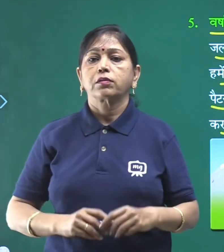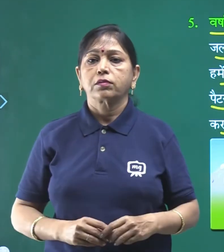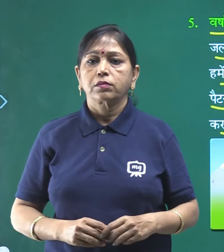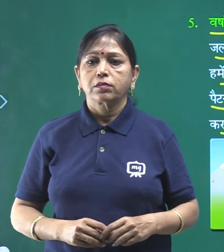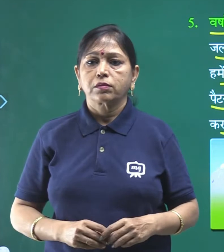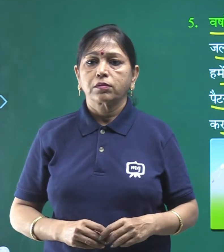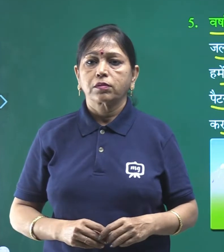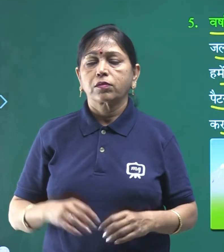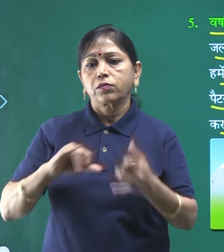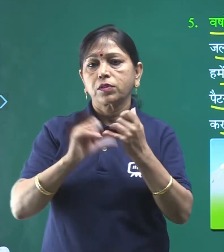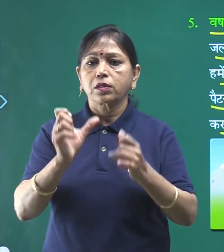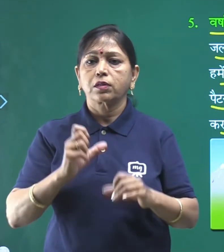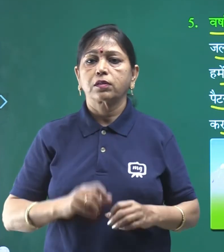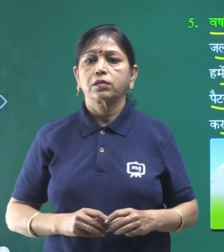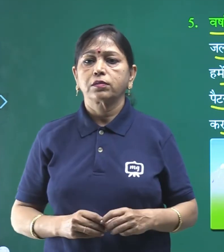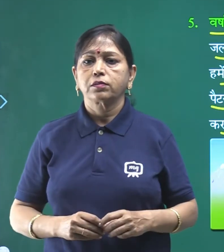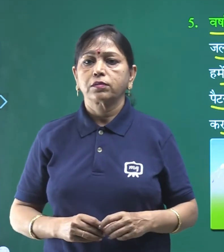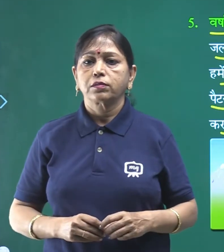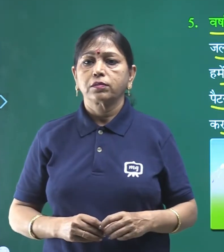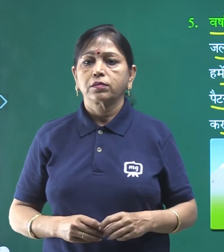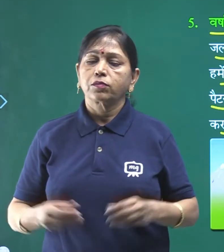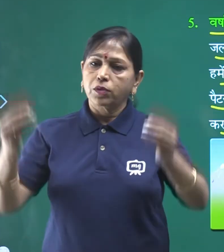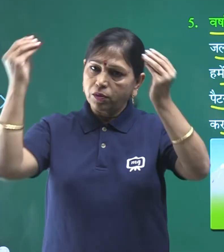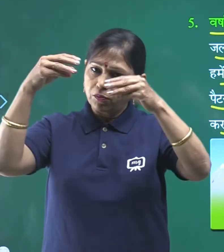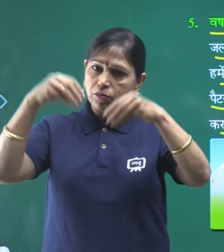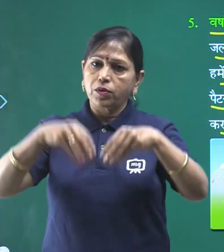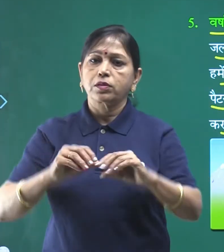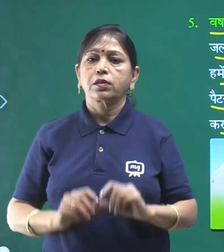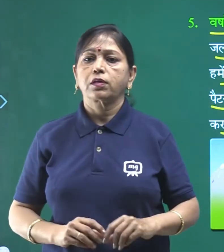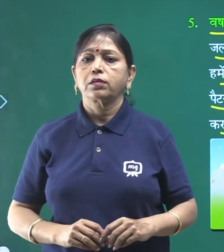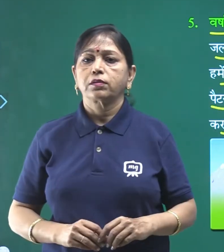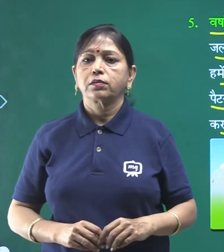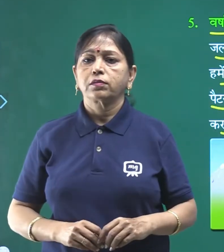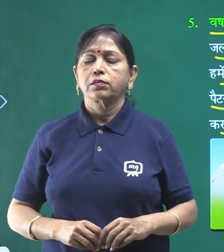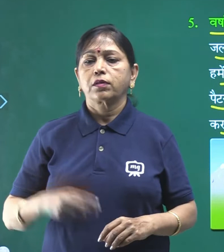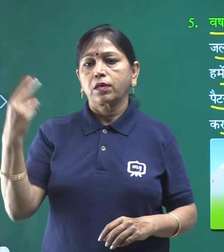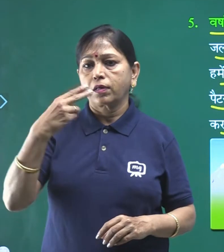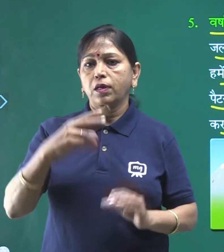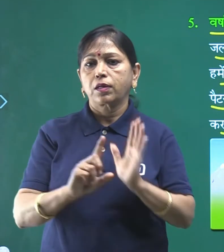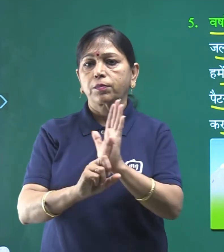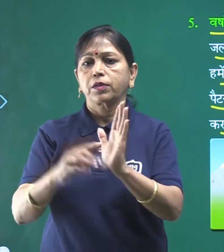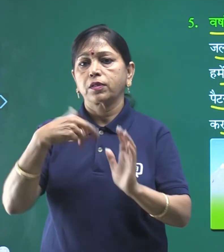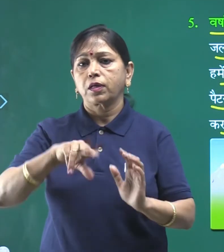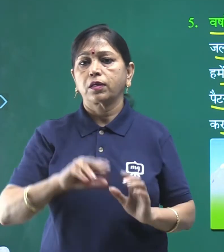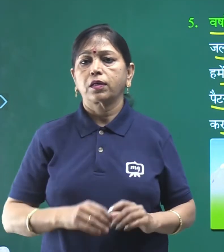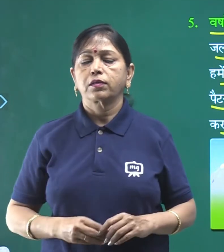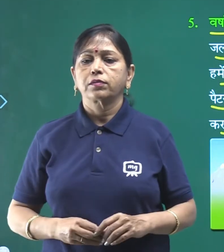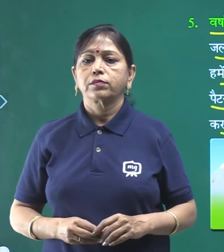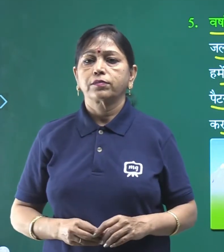तुम संग नैन फिर वसा चित्र में दर्शाया गया है